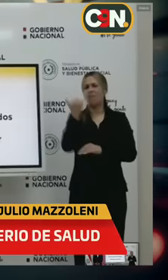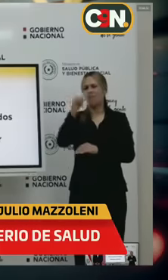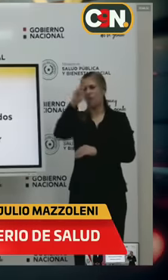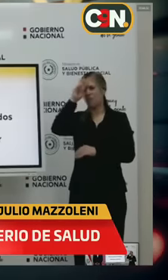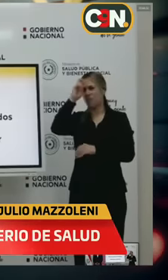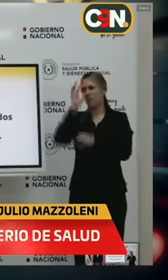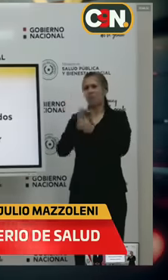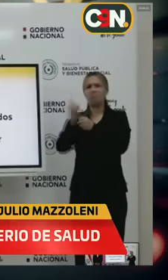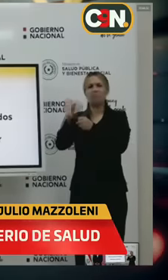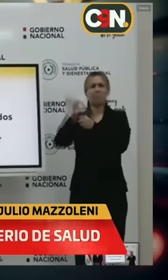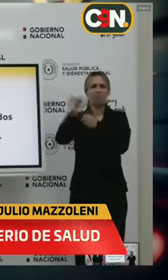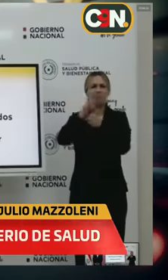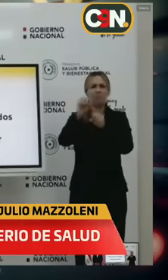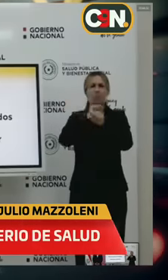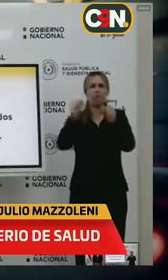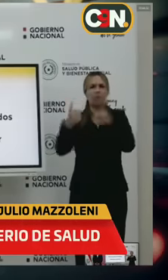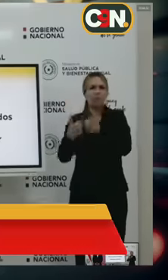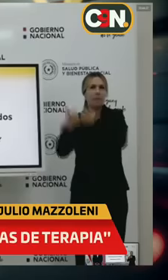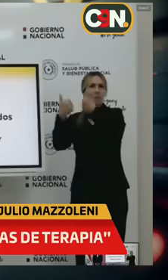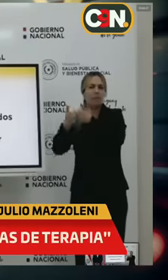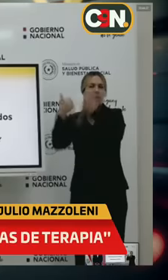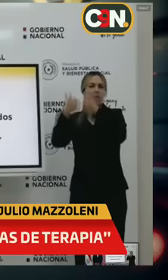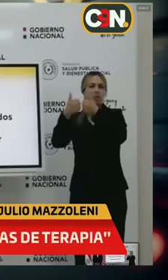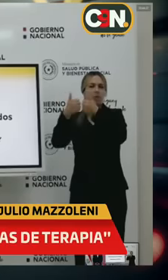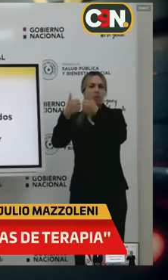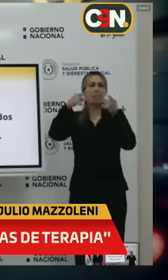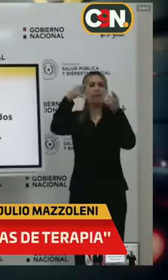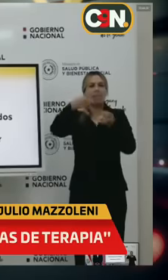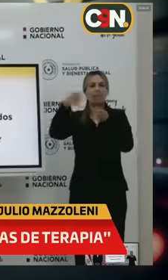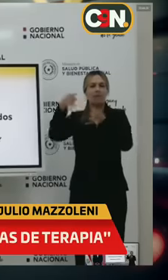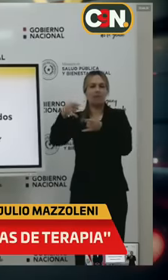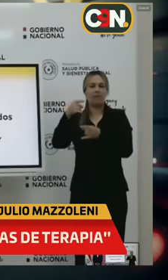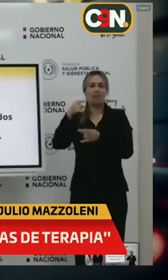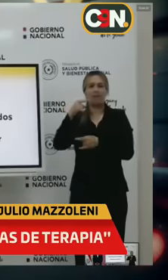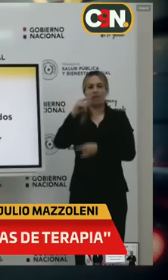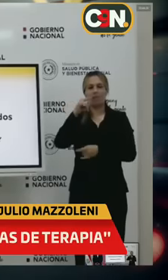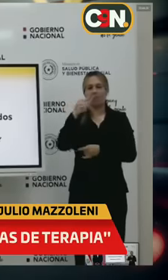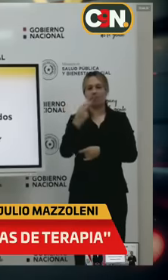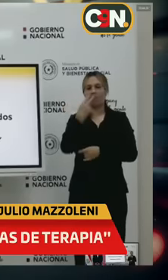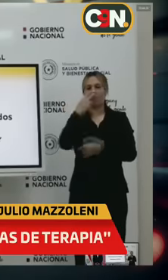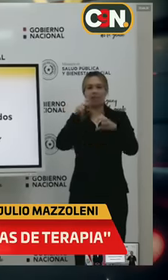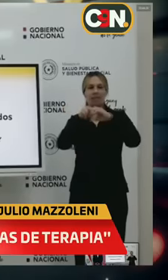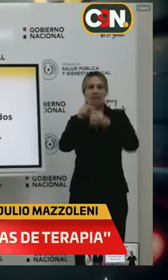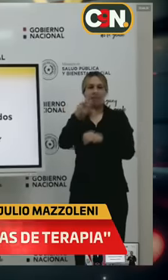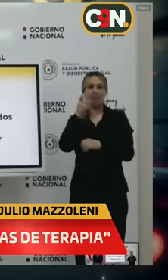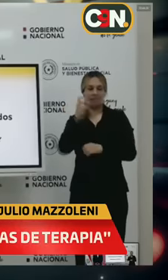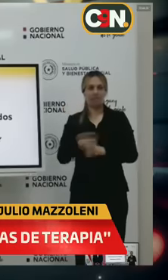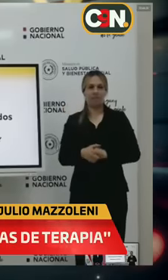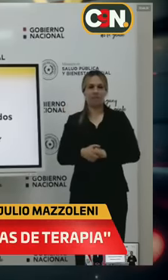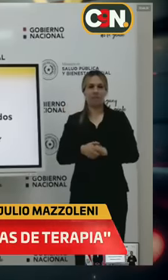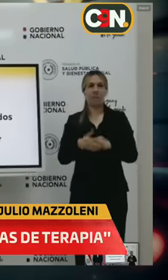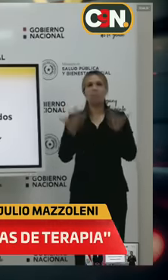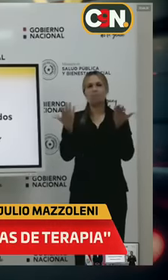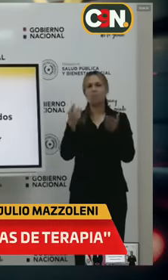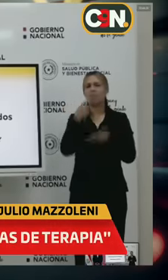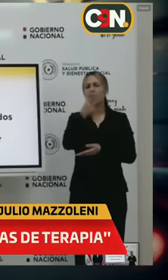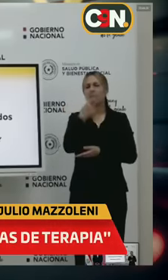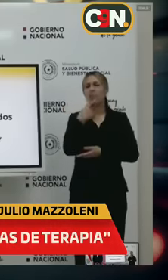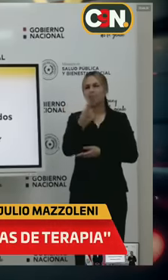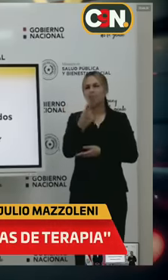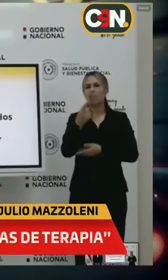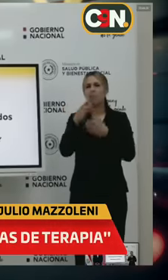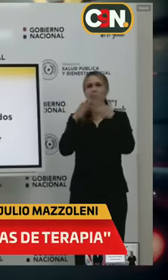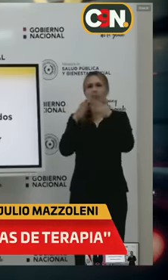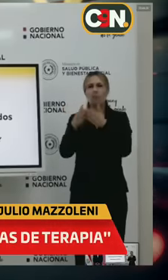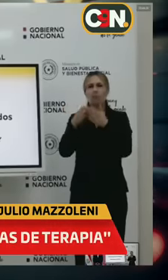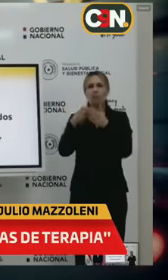tenemos todavía oportunidad de crecer en términos de camas de terapia intensiva. ¿Qué opina sobre la postura de expertos que la inmunidad de rebaño no